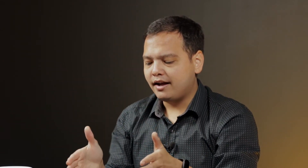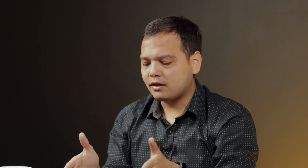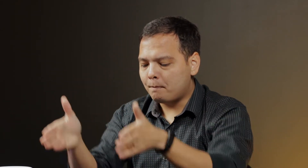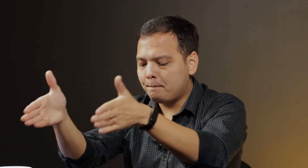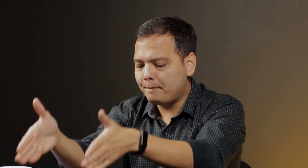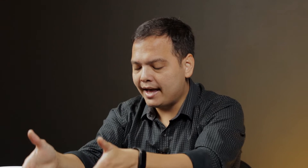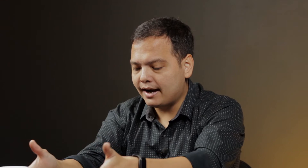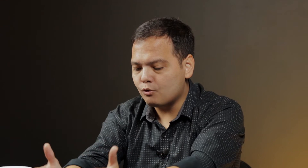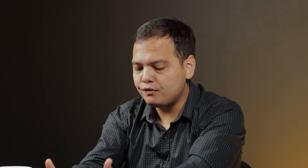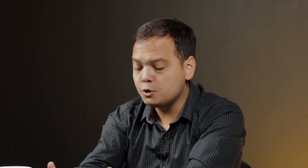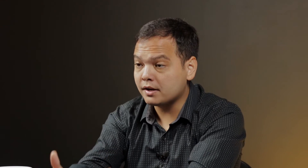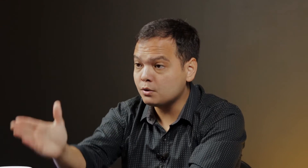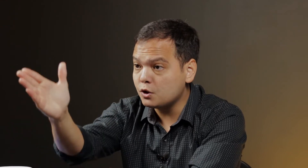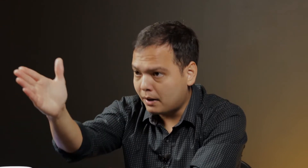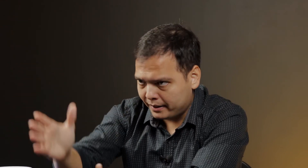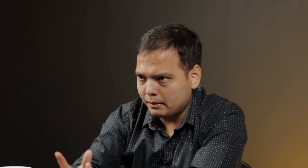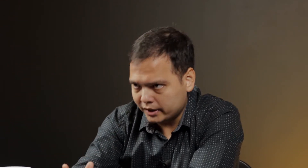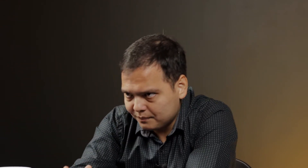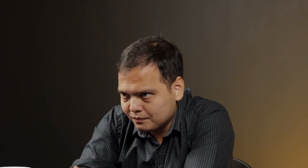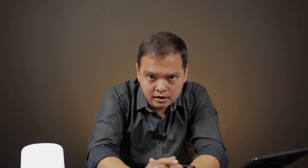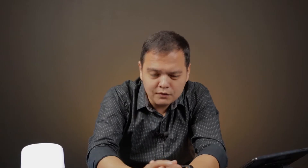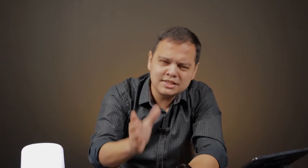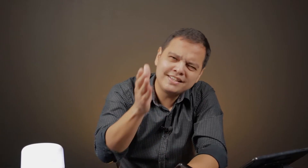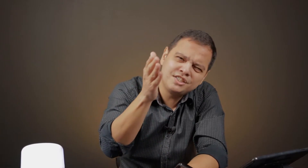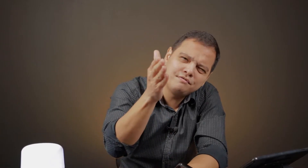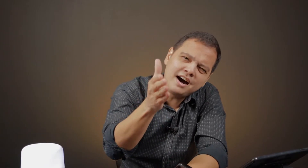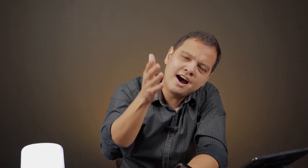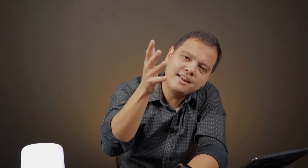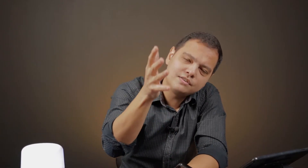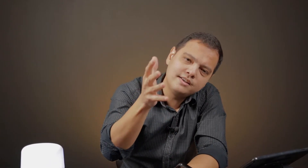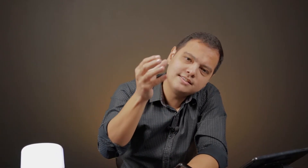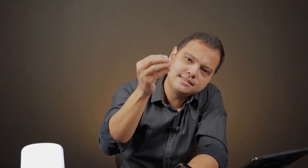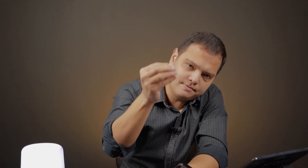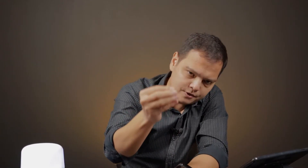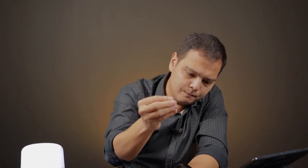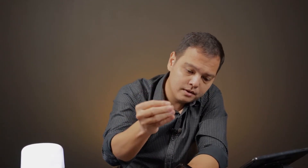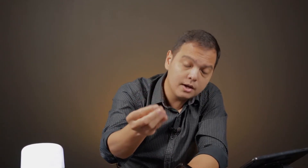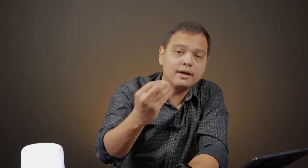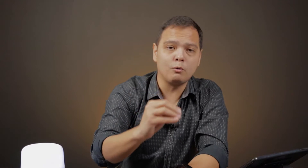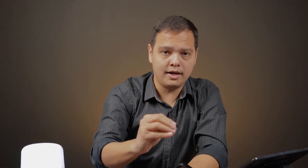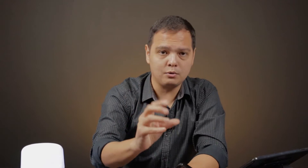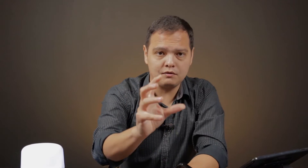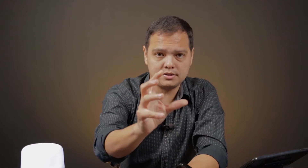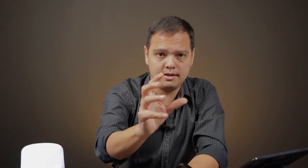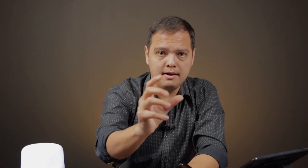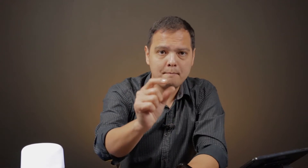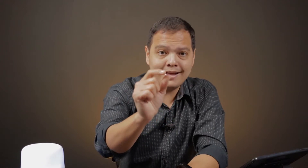Então, pega um vídeo para ser o seu papai e mamãe. E você vai assistir várias vezes esse vídeo. Eu recomendo que você pegue um